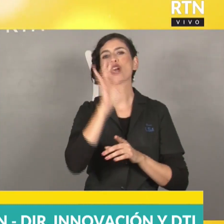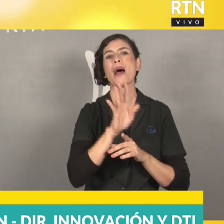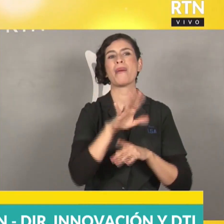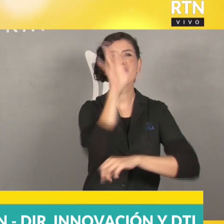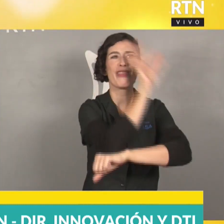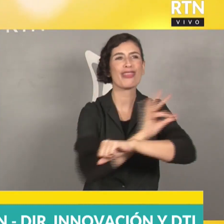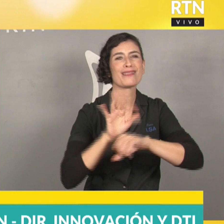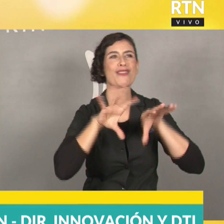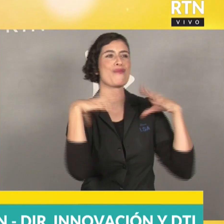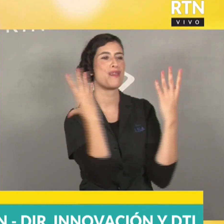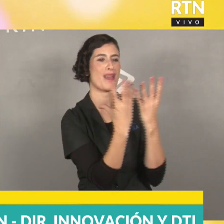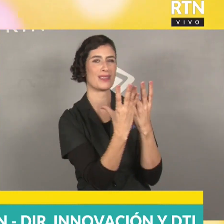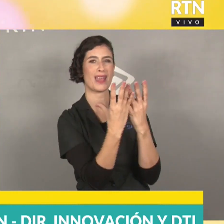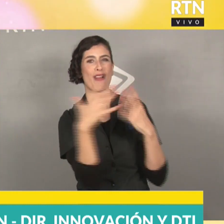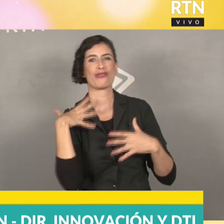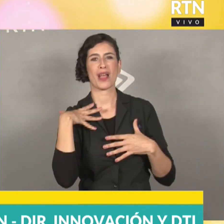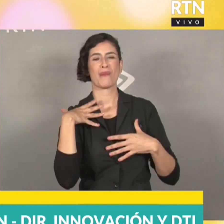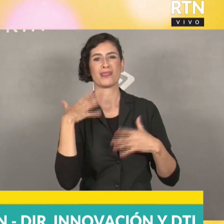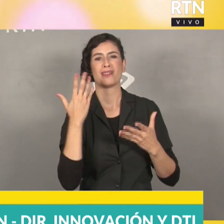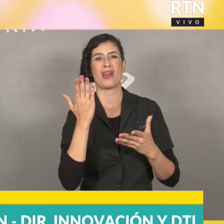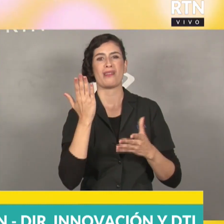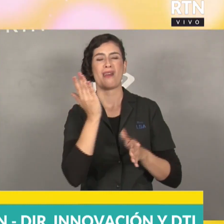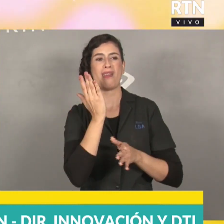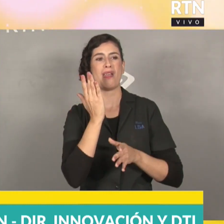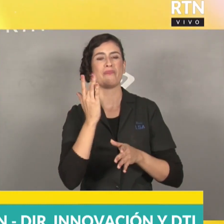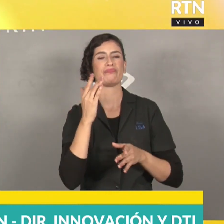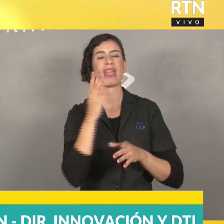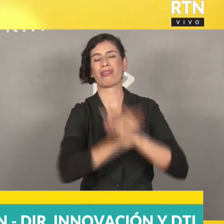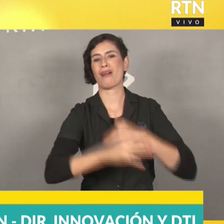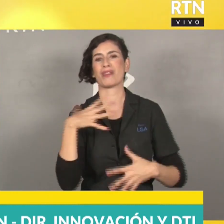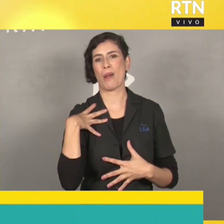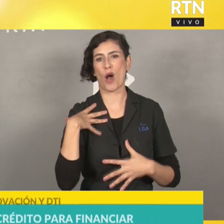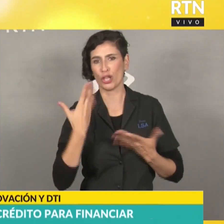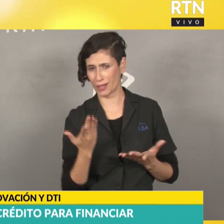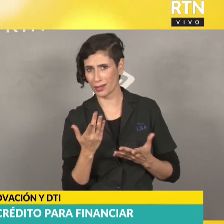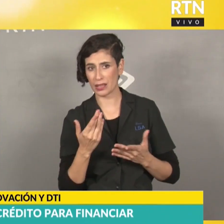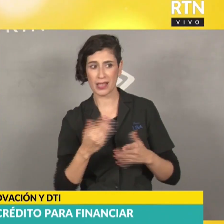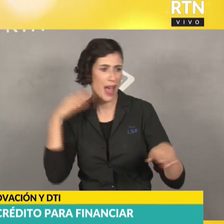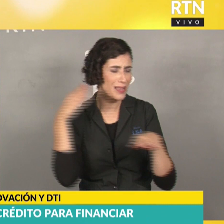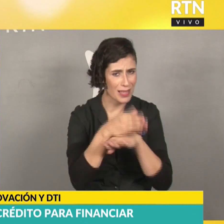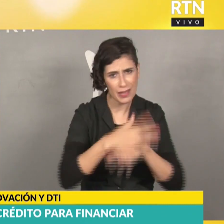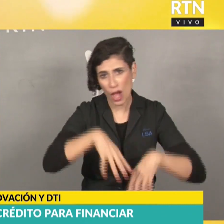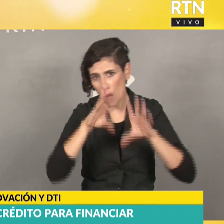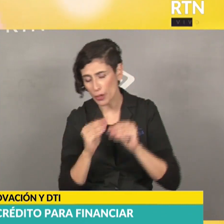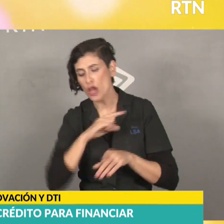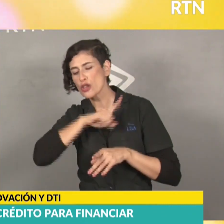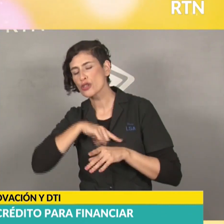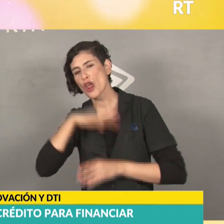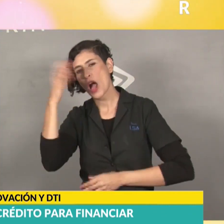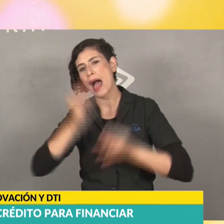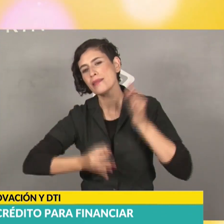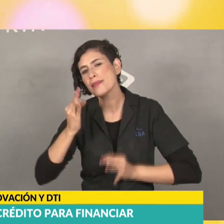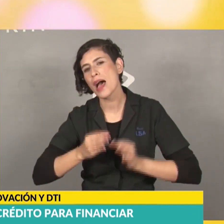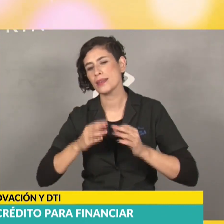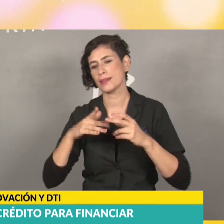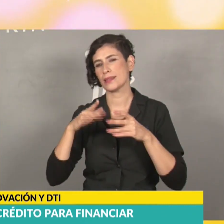con discapacidad, sino también que tenga buena infraestructura, que tenga buenos puntos de acceso. O sea, vamos a analizar todas esas cuestiones dentro del